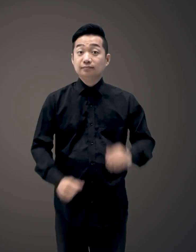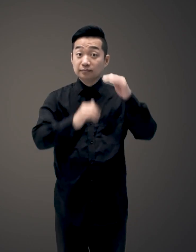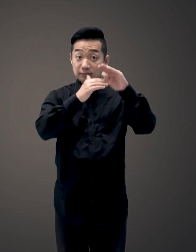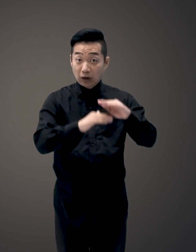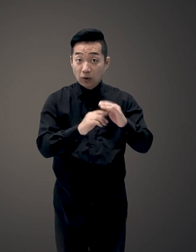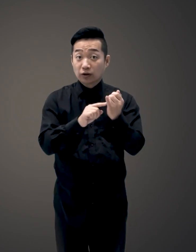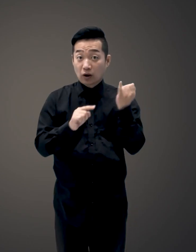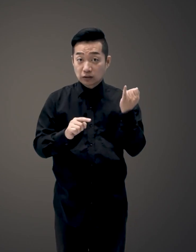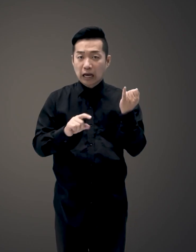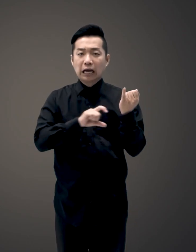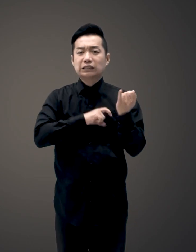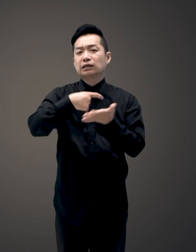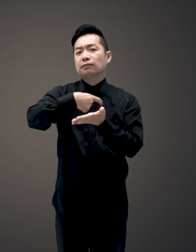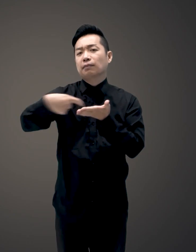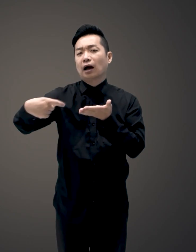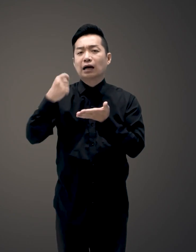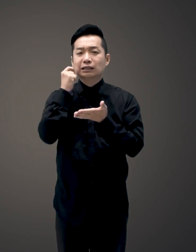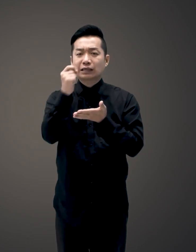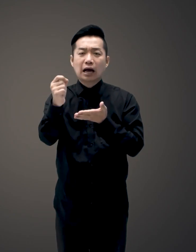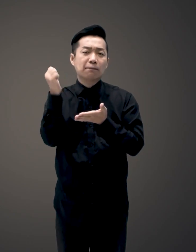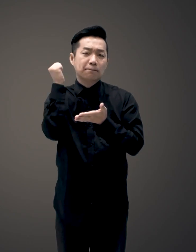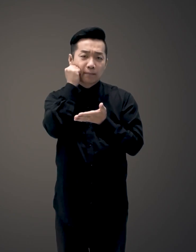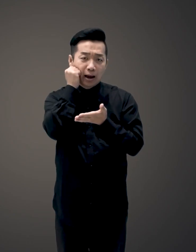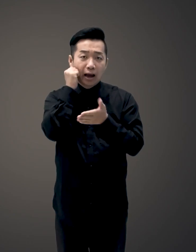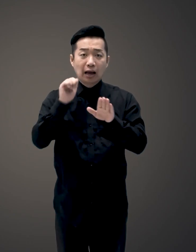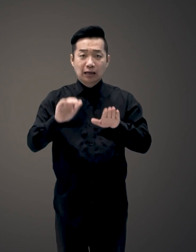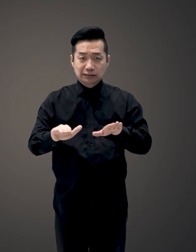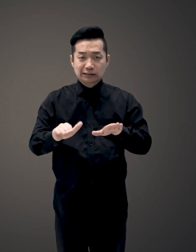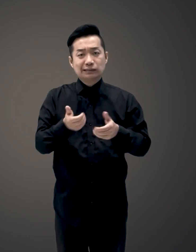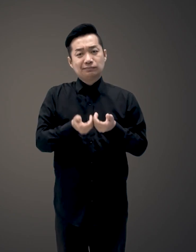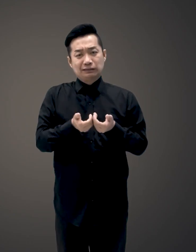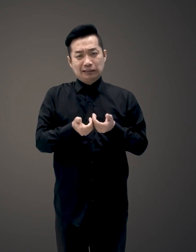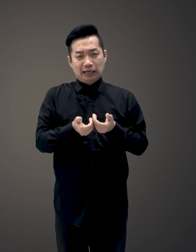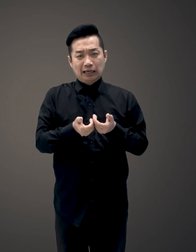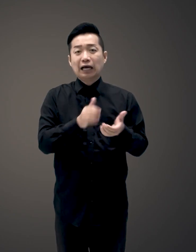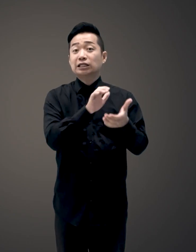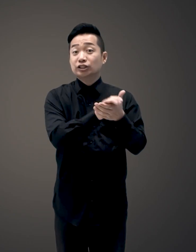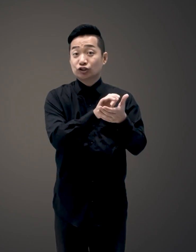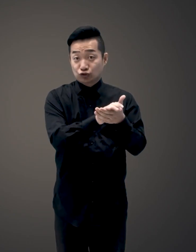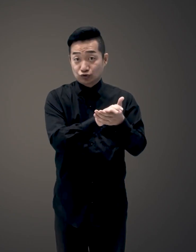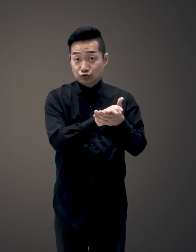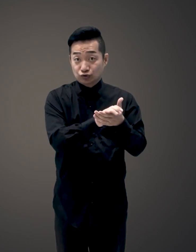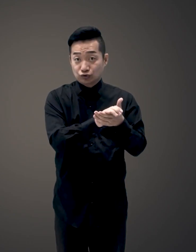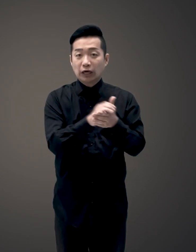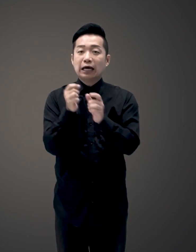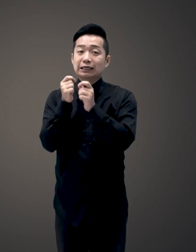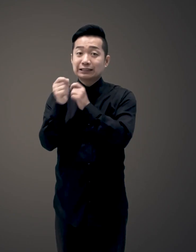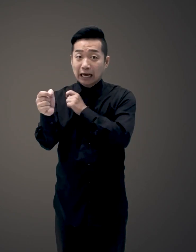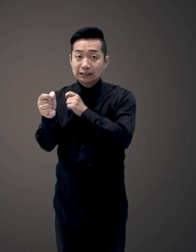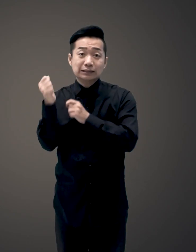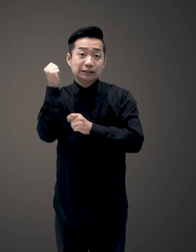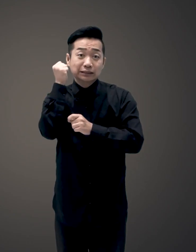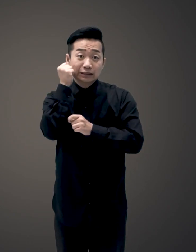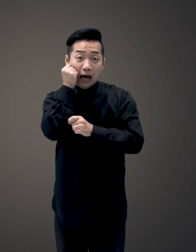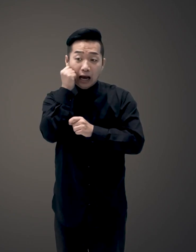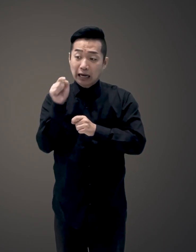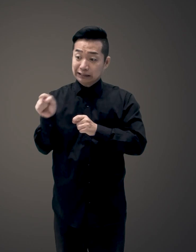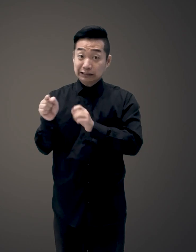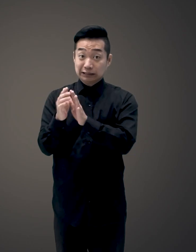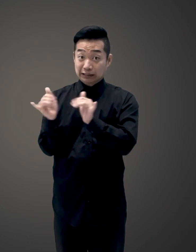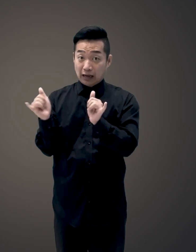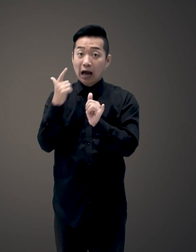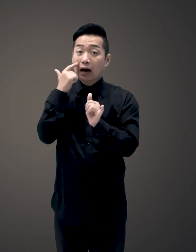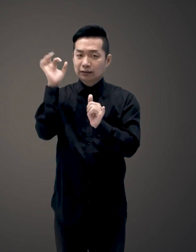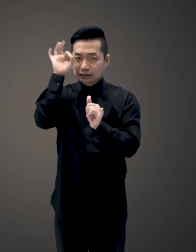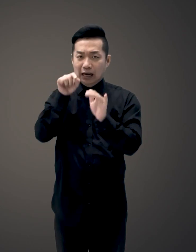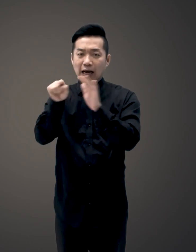한 여자가 명예도용 사기를 당한 뒤 지금은 다소 소원해진 친구와 함께 그 사기를 친 사람의 아버지를